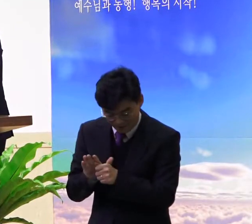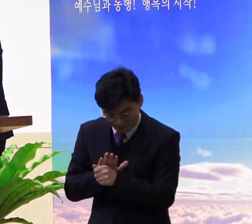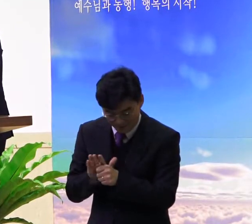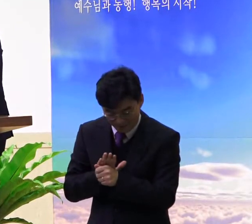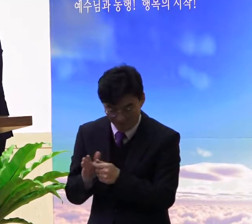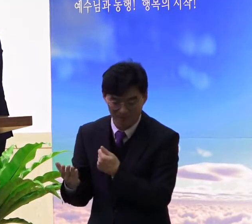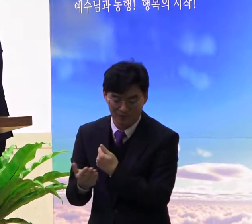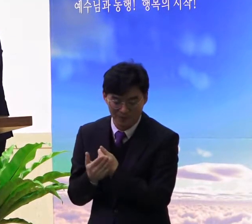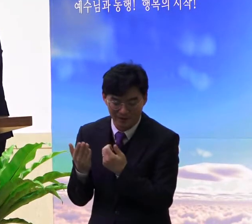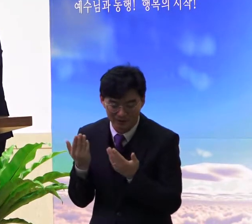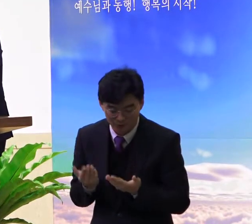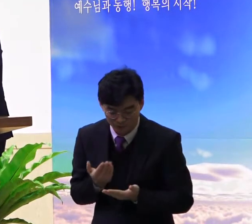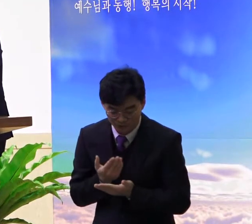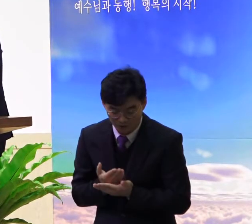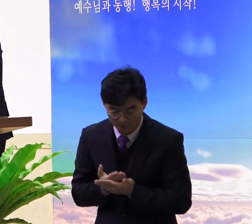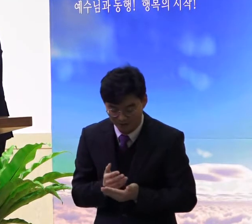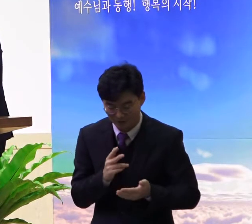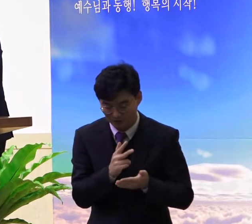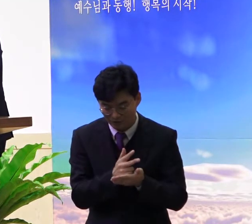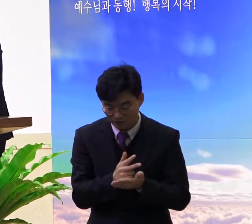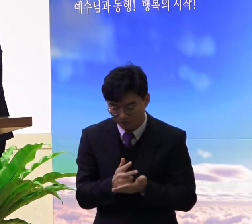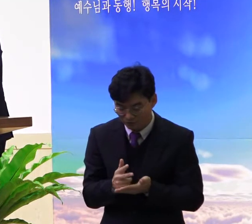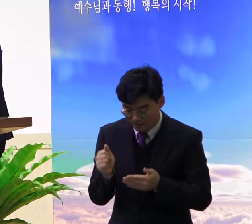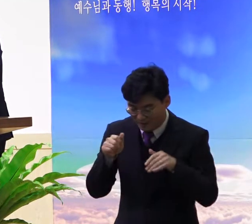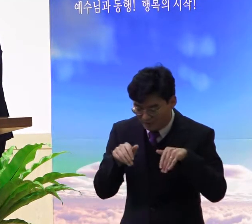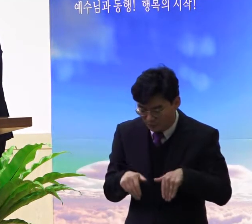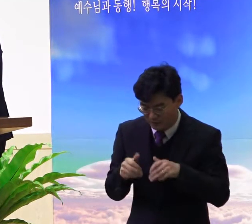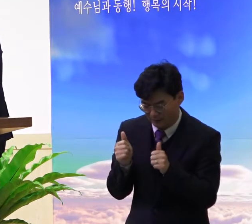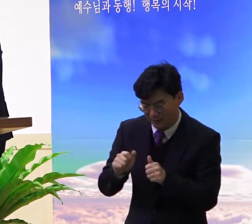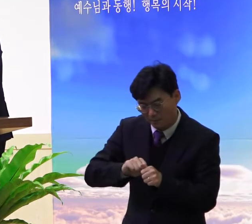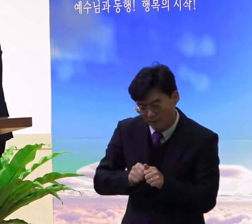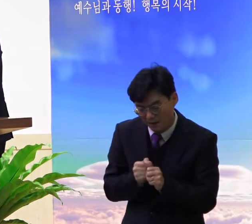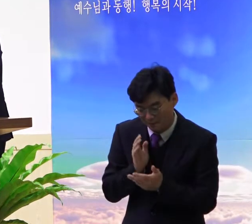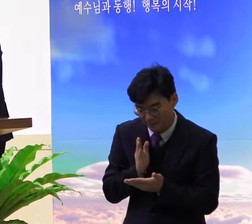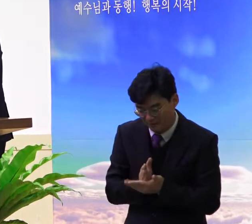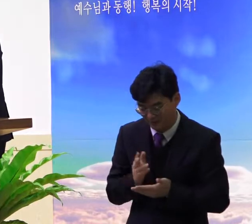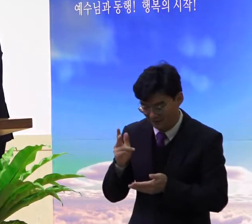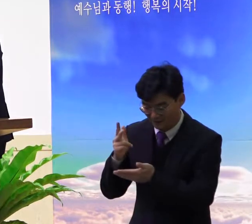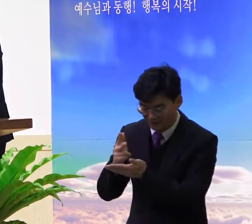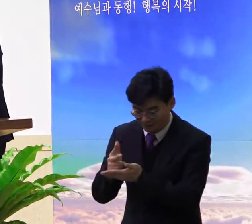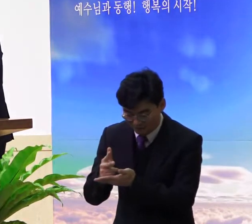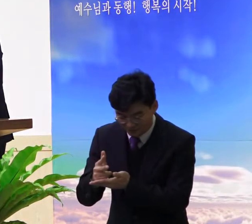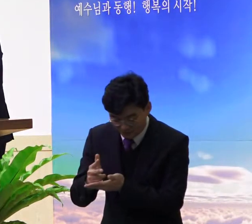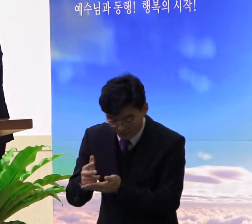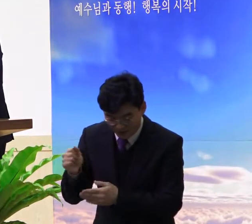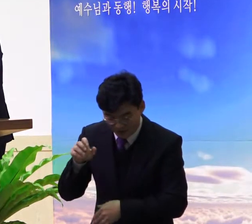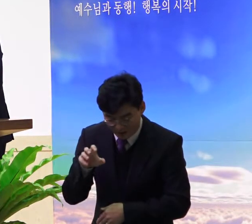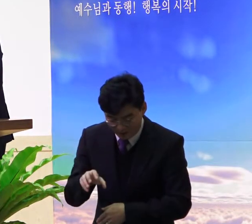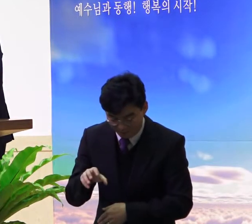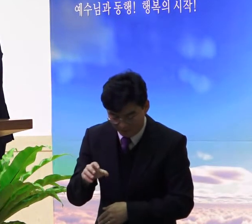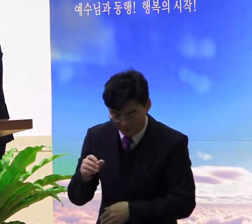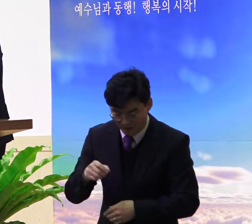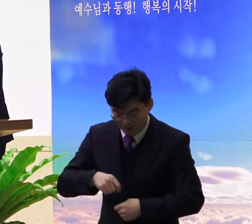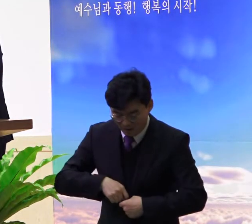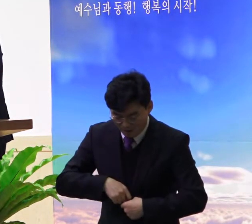응답하소서. 주의 종에게 심판을 행하지 마소서. 주의 눈앞에는 의로운 인생이 하나도